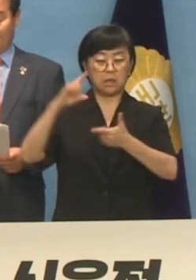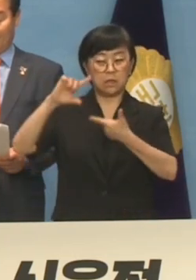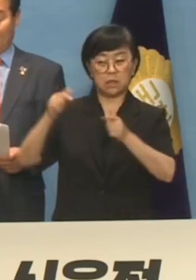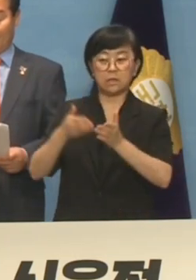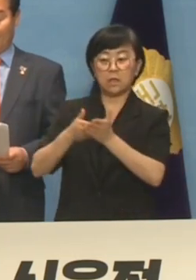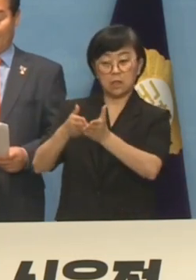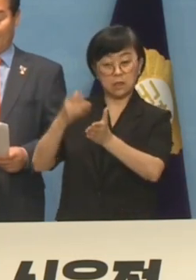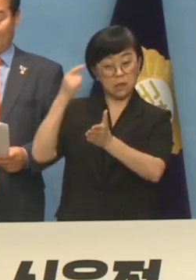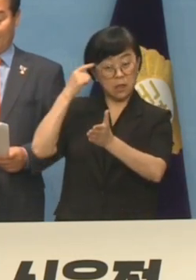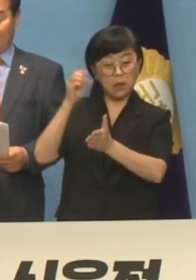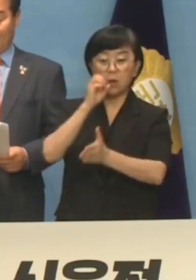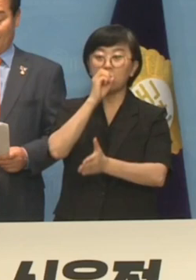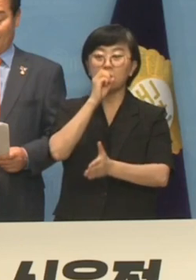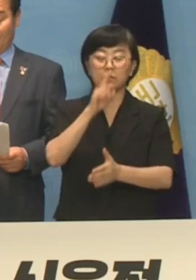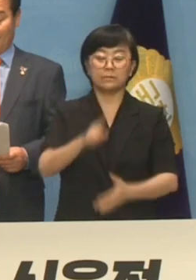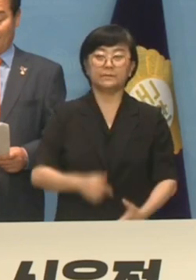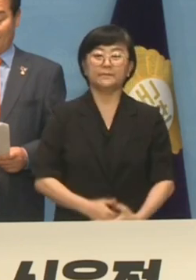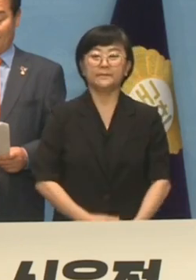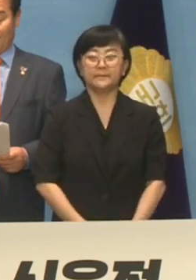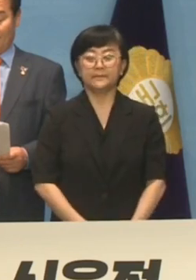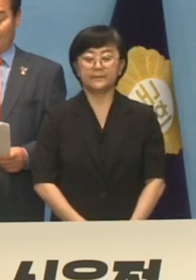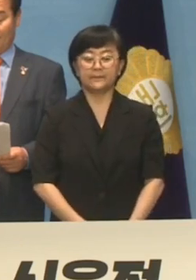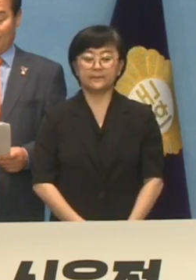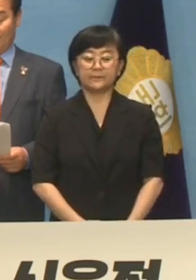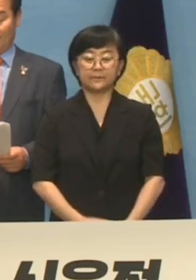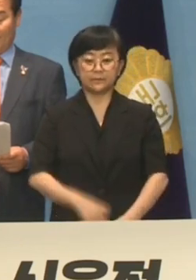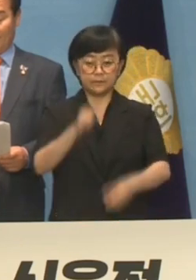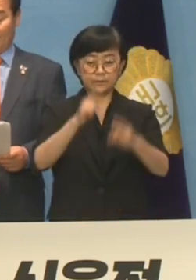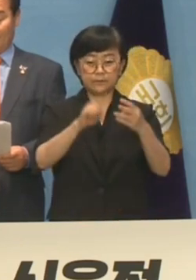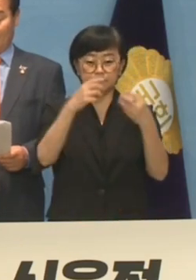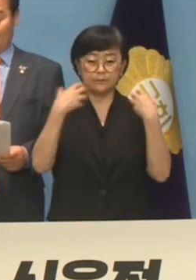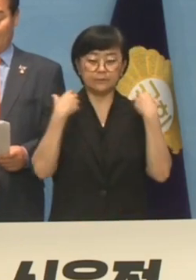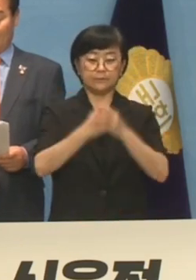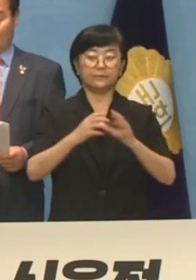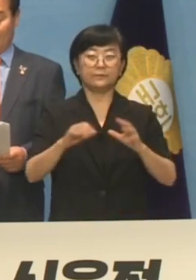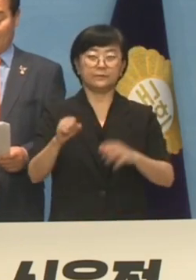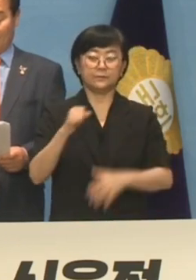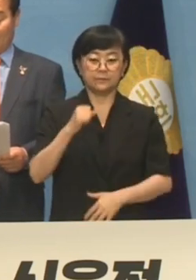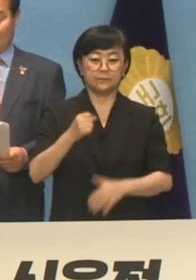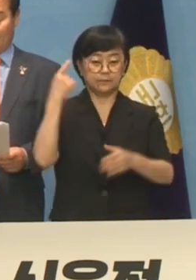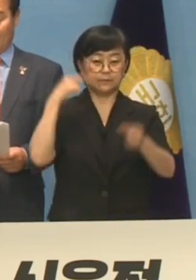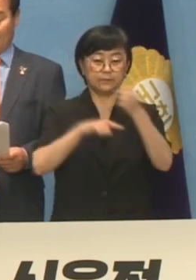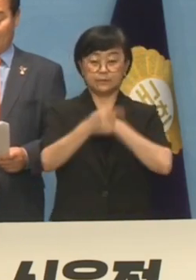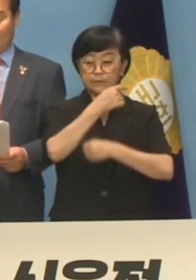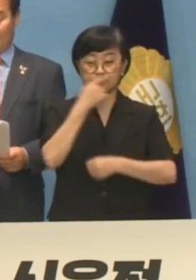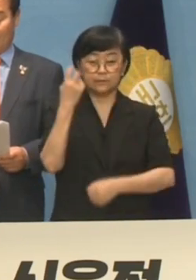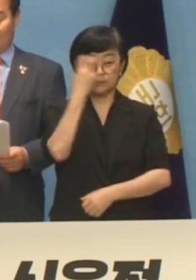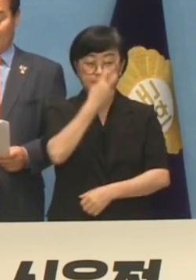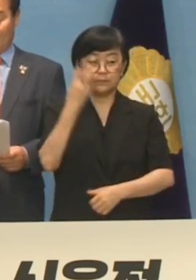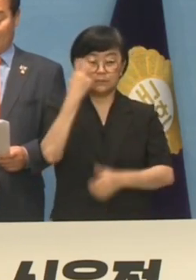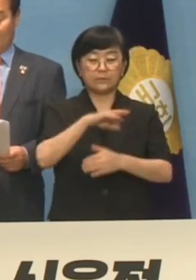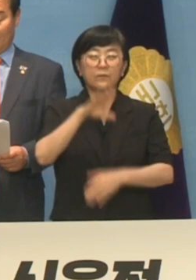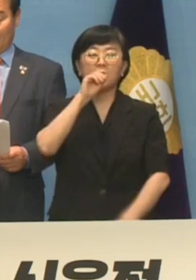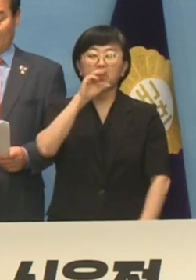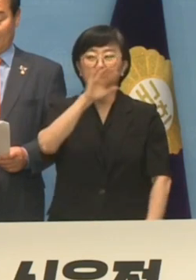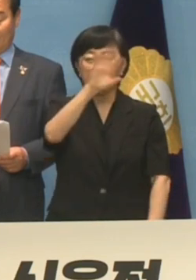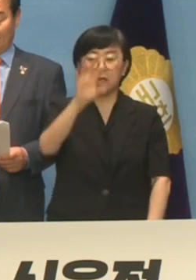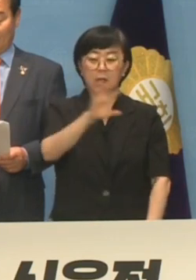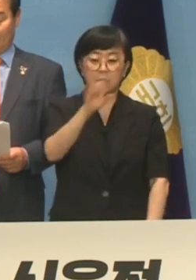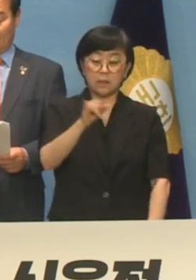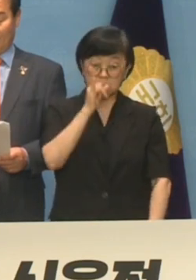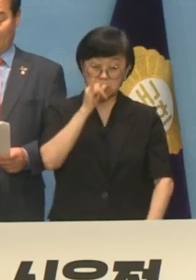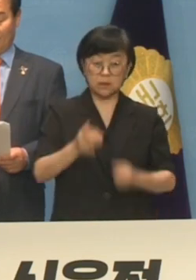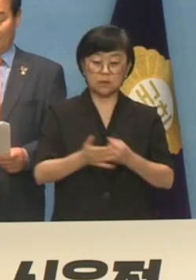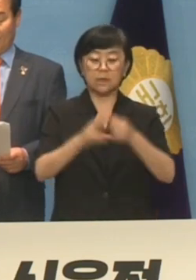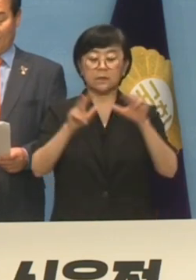이의를 제기할 생각이 없었던 것입니까? 윤석열 정부와 국민의힘은 과학적 검증만을 앵무새처럼 반복하고